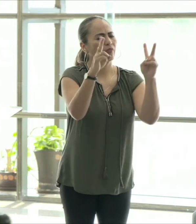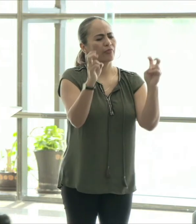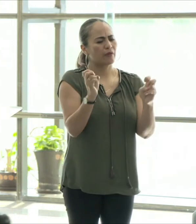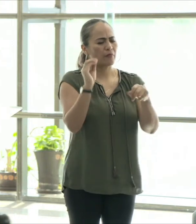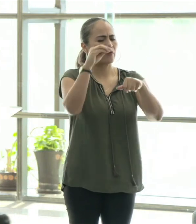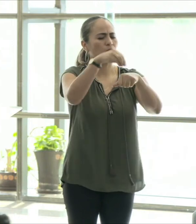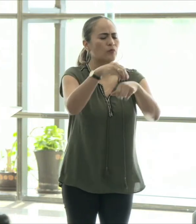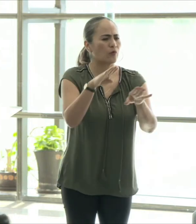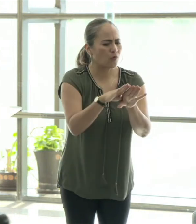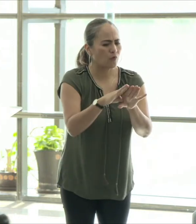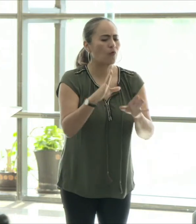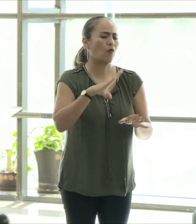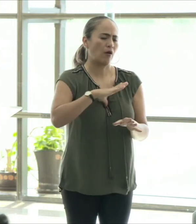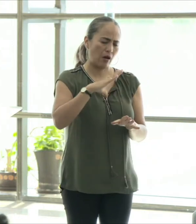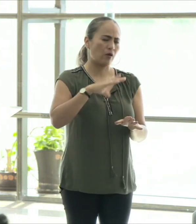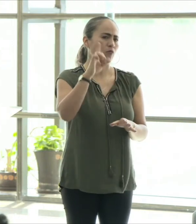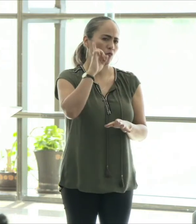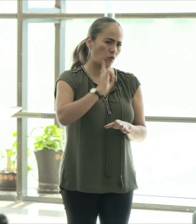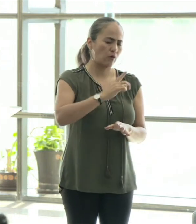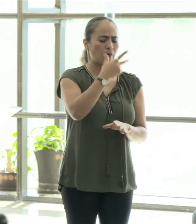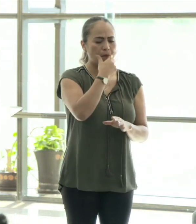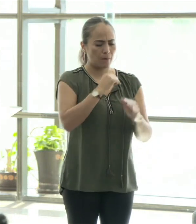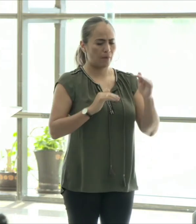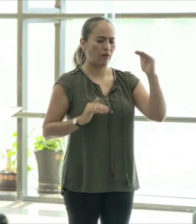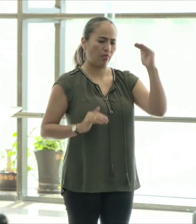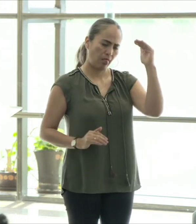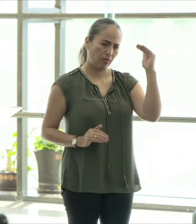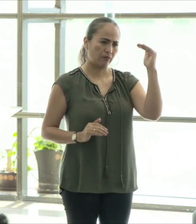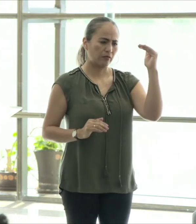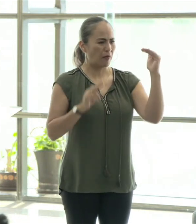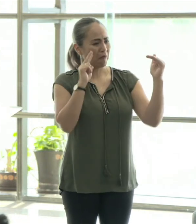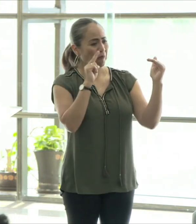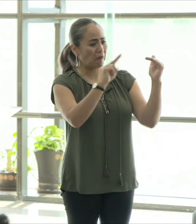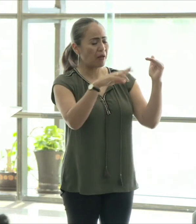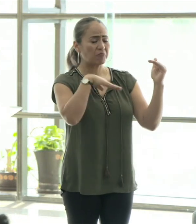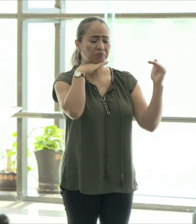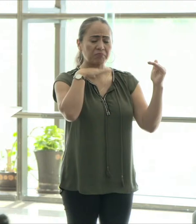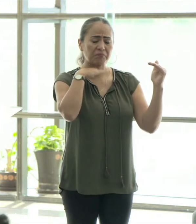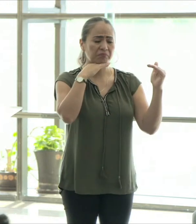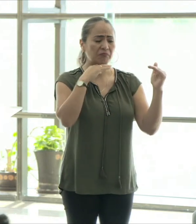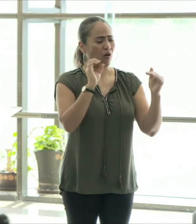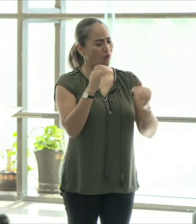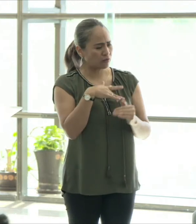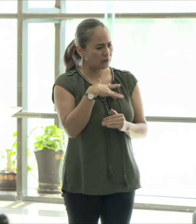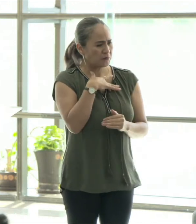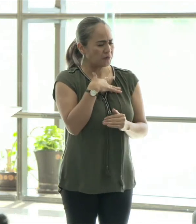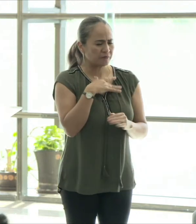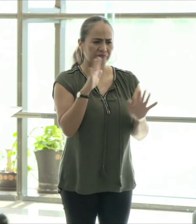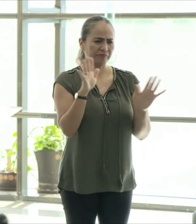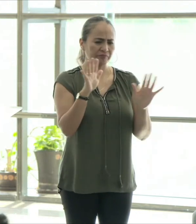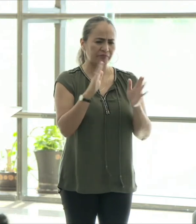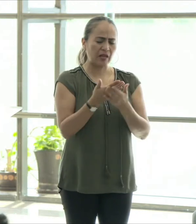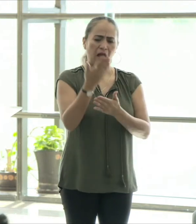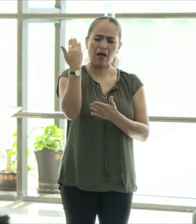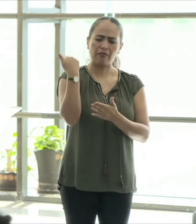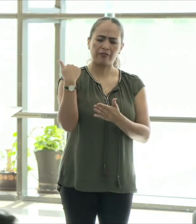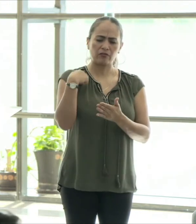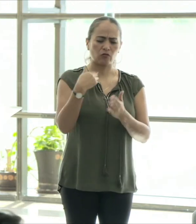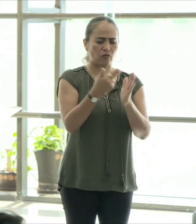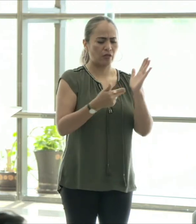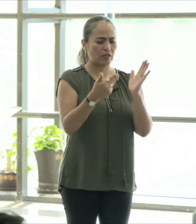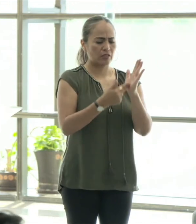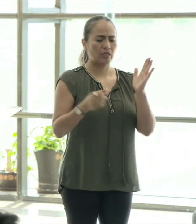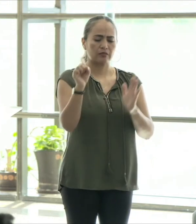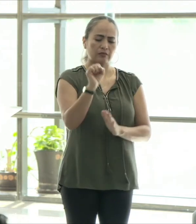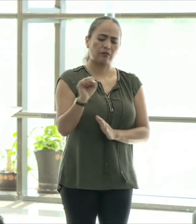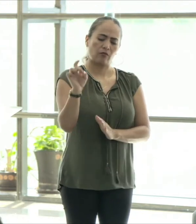las brechas de género ahí y muchas veces no las no las vemos y no las consideramos estaba yo dando un taller el fin de semana